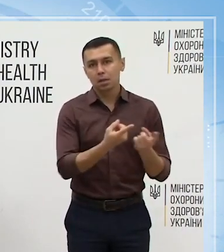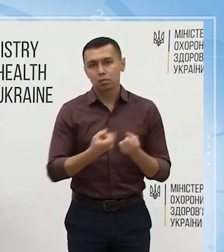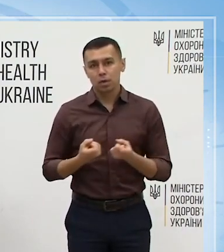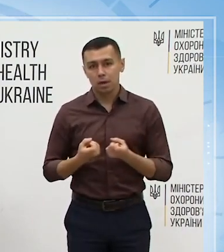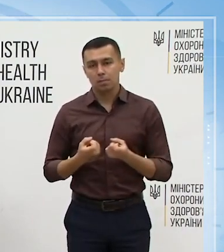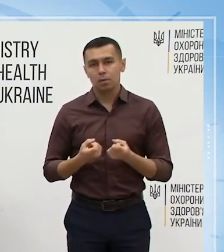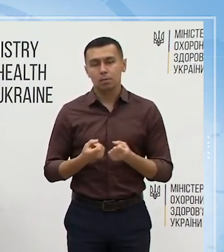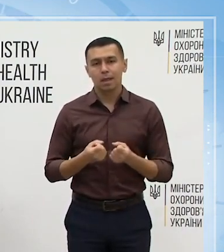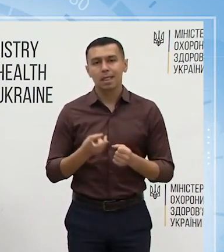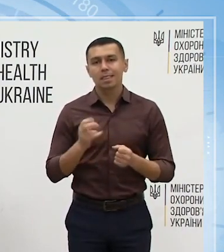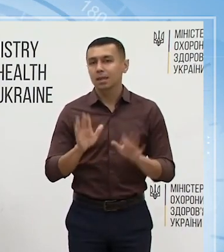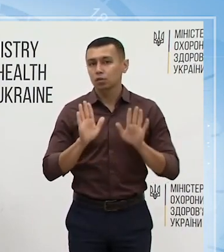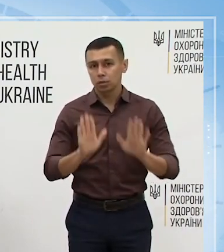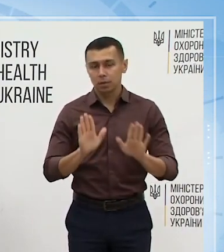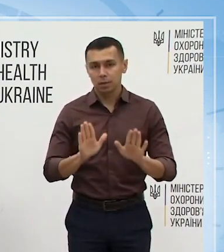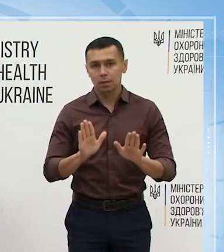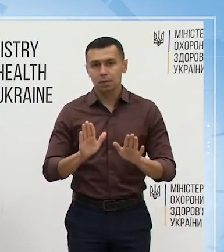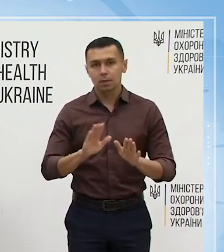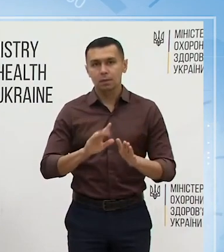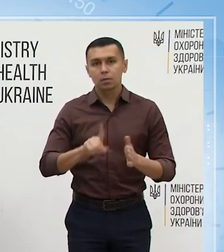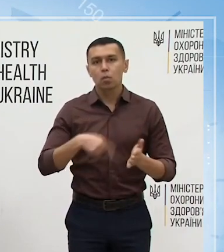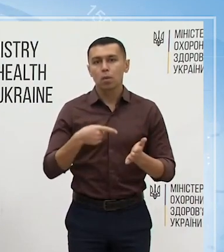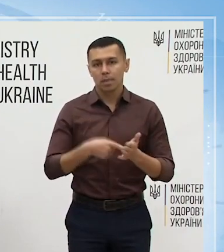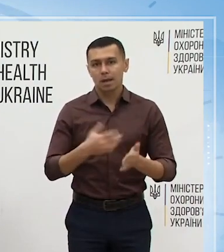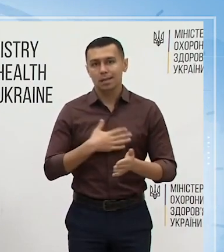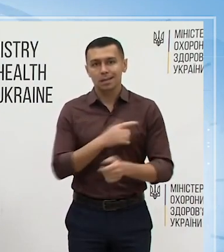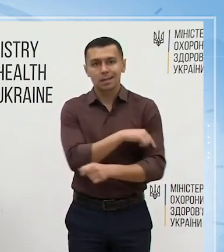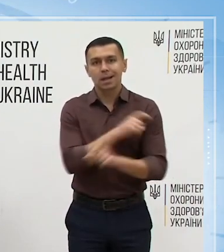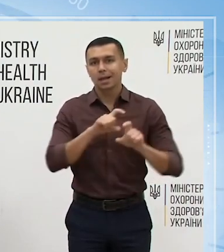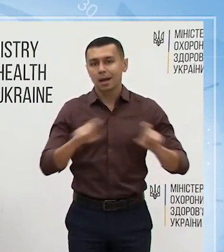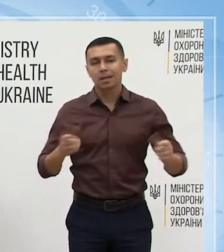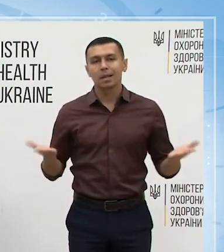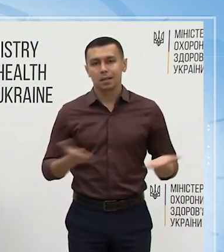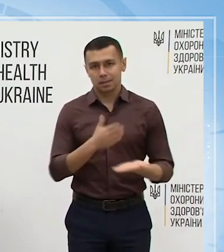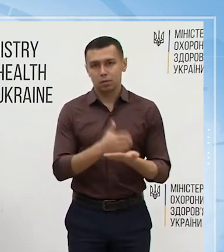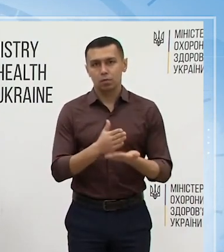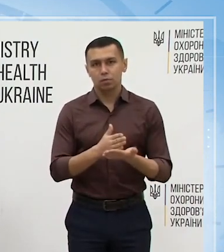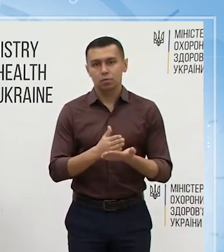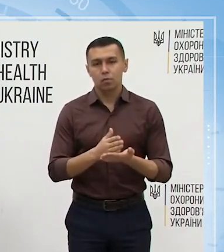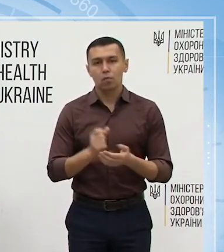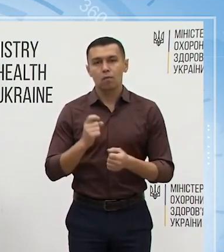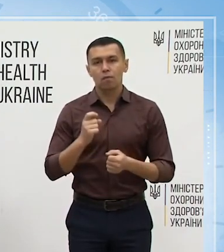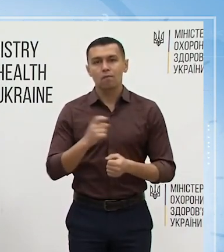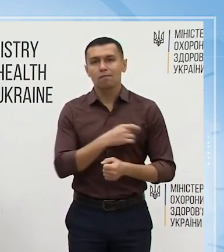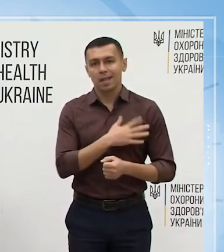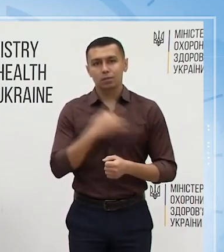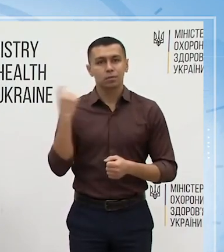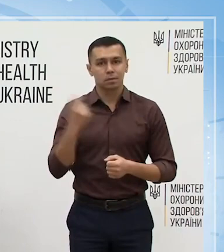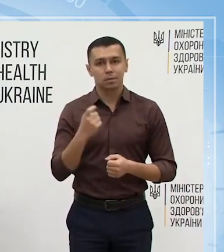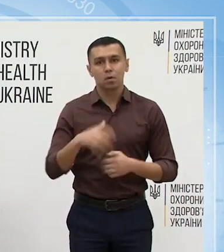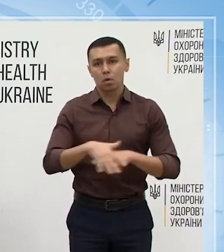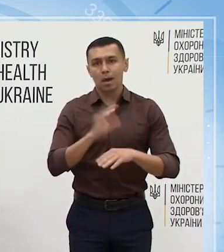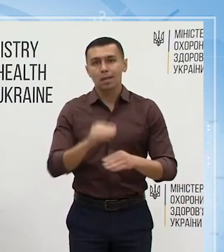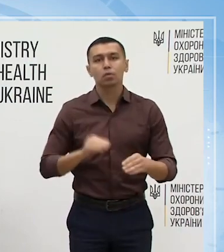залучаємо не тільки комунальні наші лікарні, які знаходяться у власності громад, а окрім